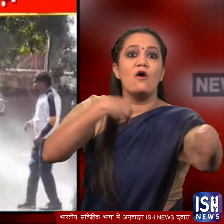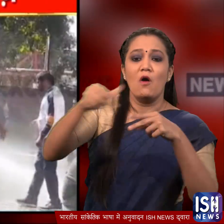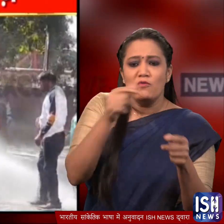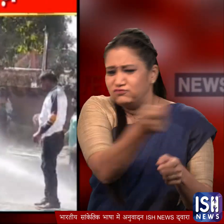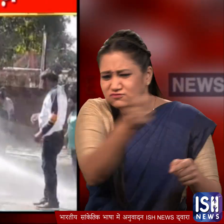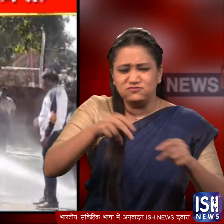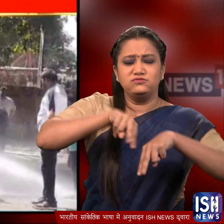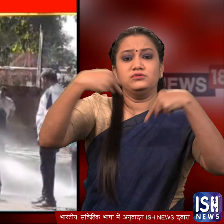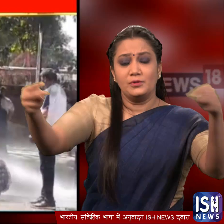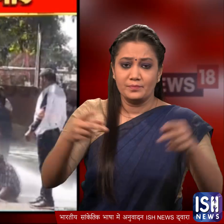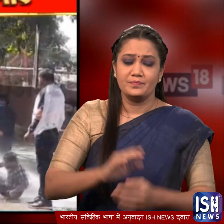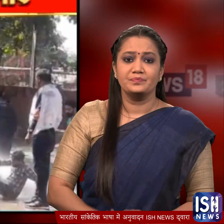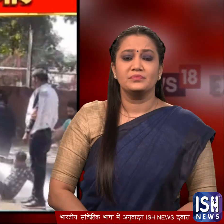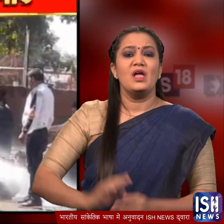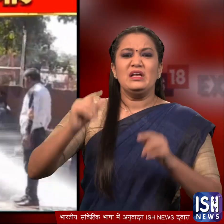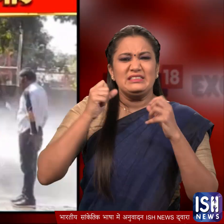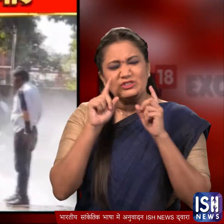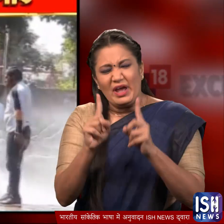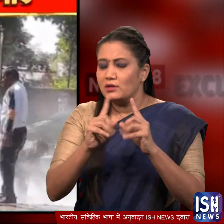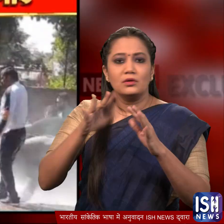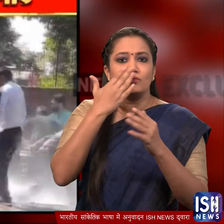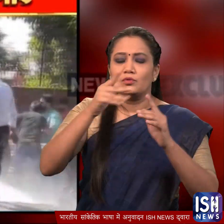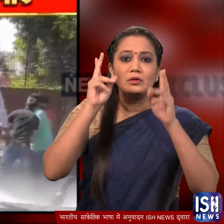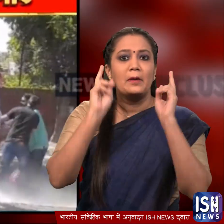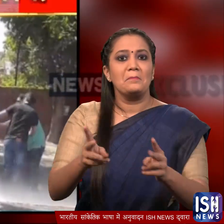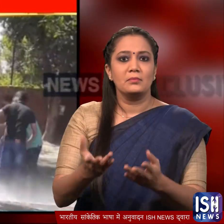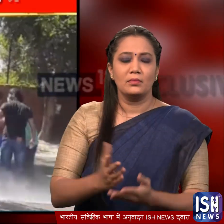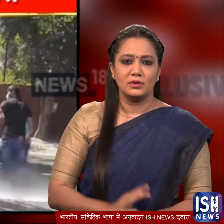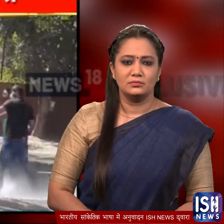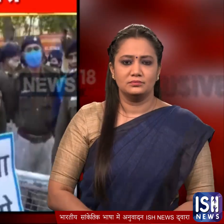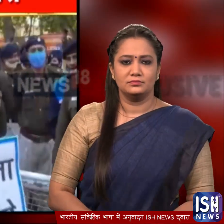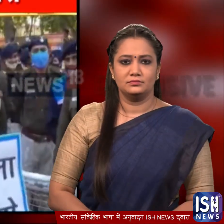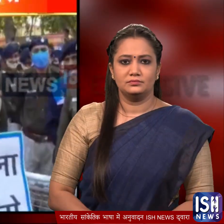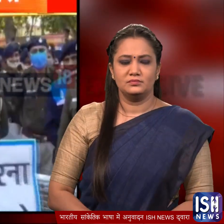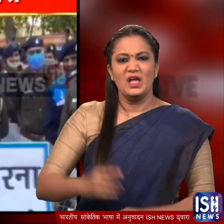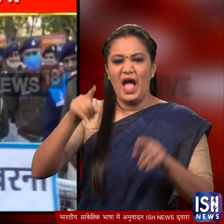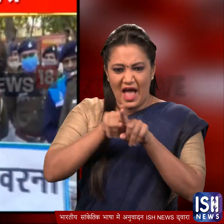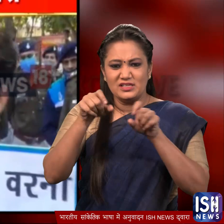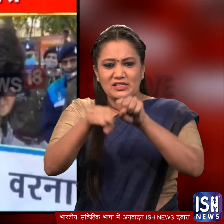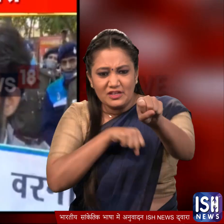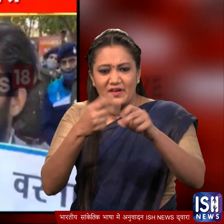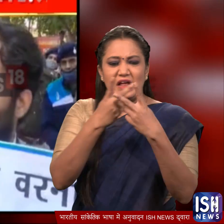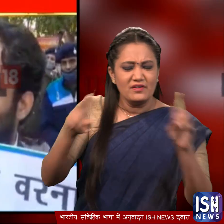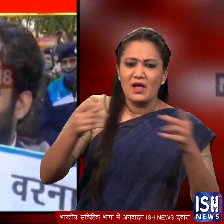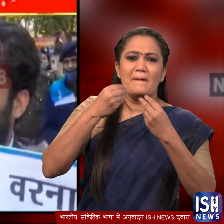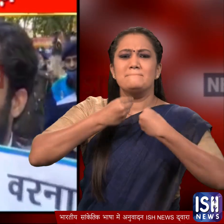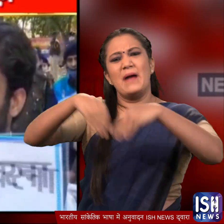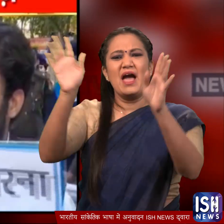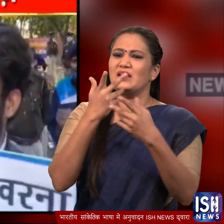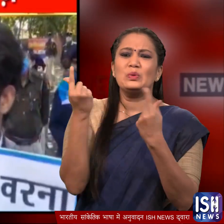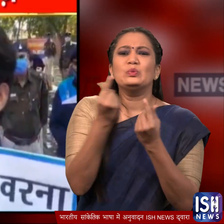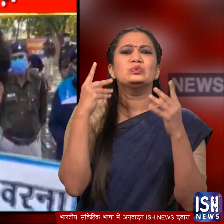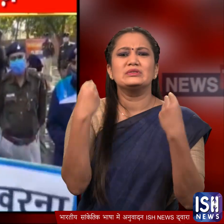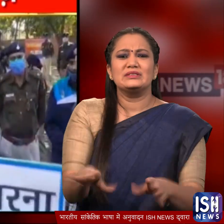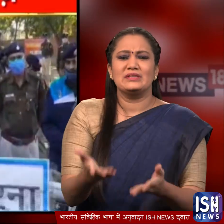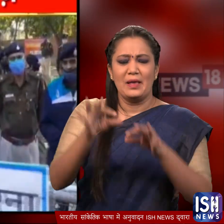सड़क पर ही गिर पड़े। हालांकि काफी सख्ती बरतने के बाद भी प्रदर्शनकारी पीछे नहीं हटे। हमें अपनी डिग्रियां उनको लौटानी पड़ेंगी कि इन